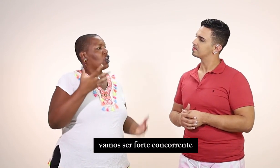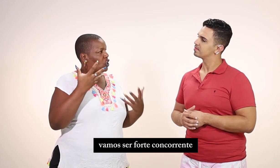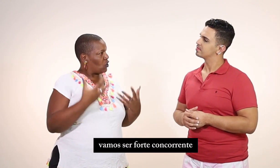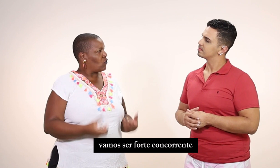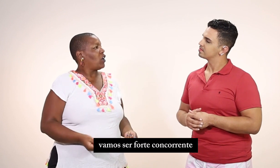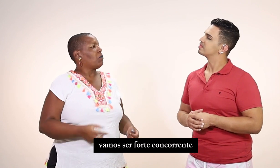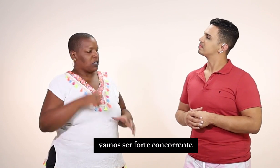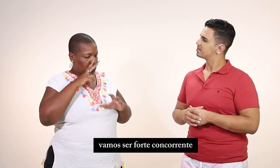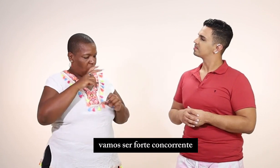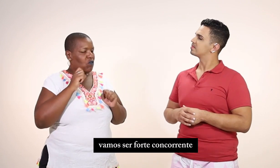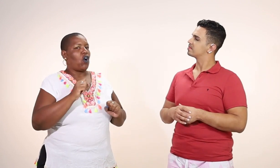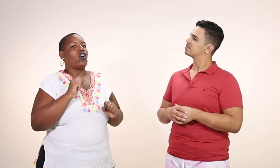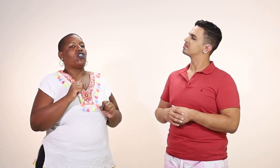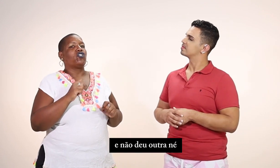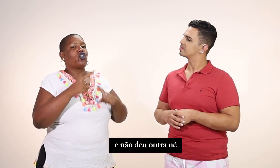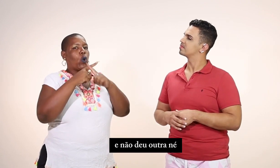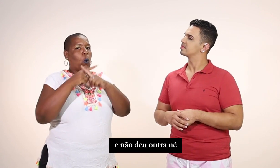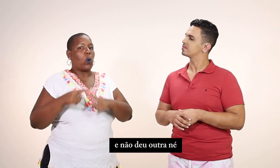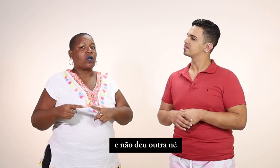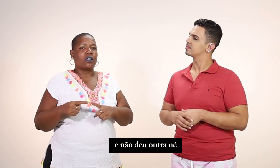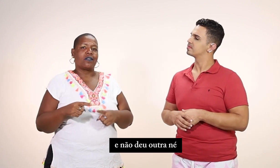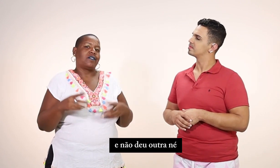ser forte concorrente. E não deu outra, né?